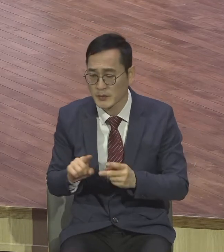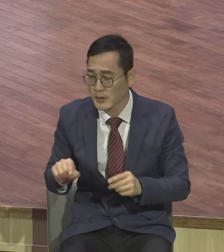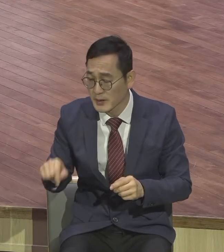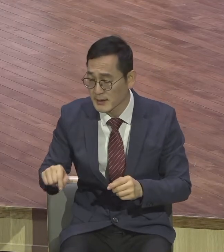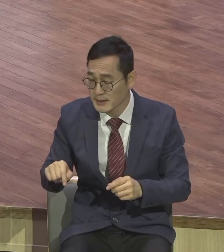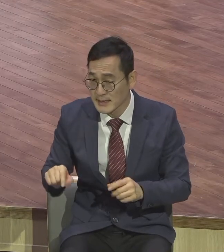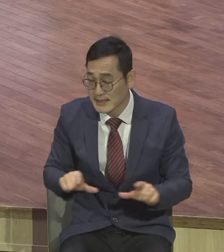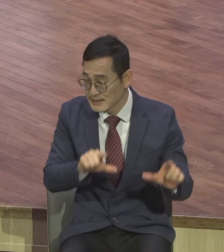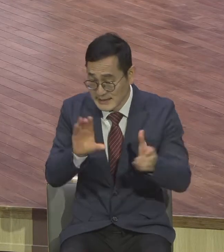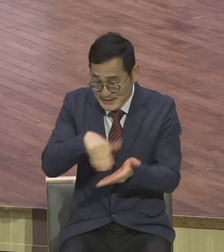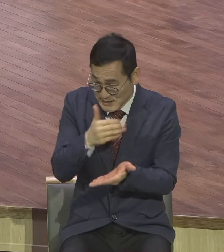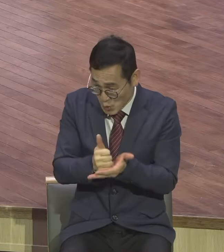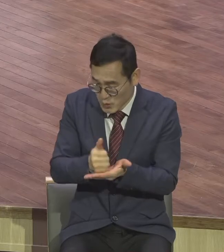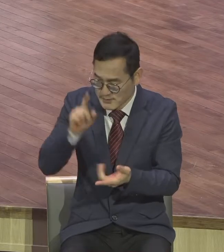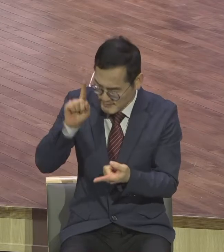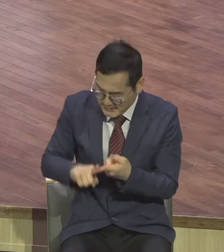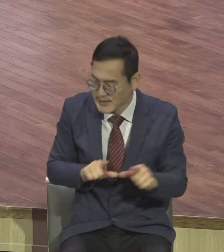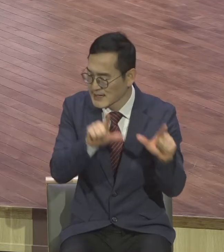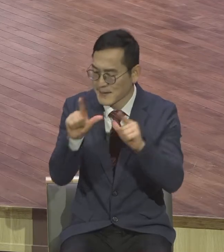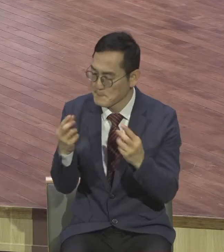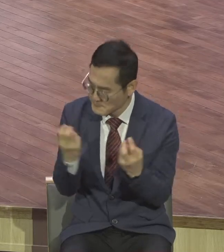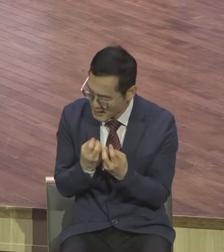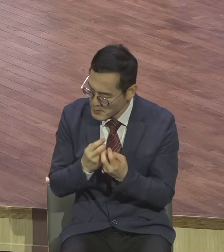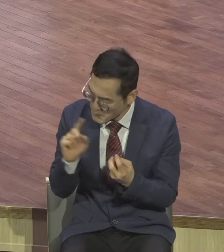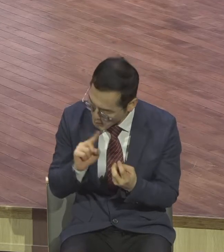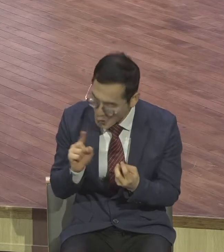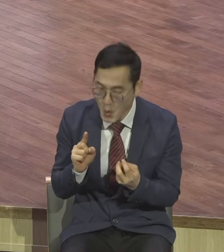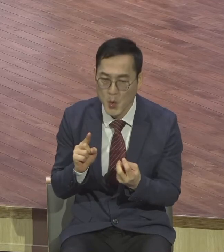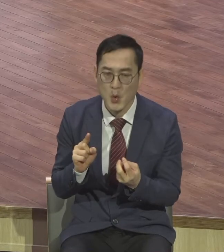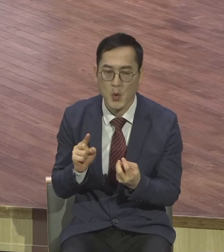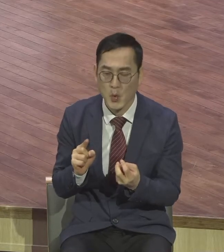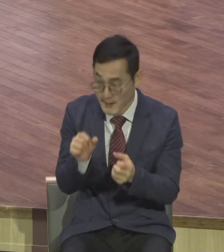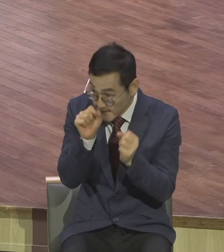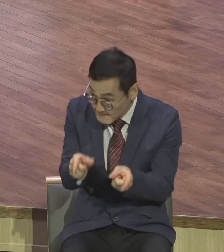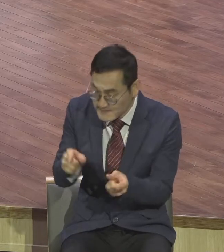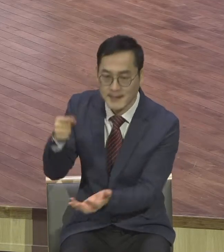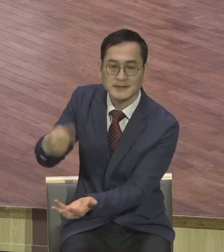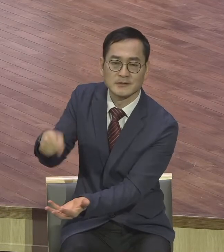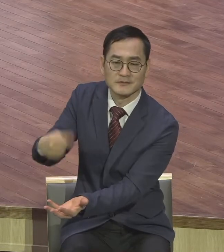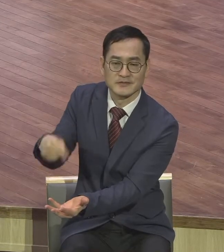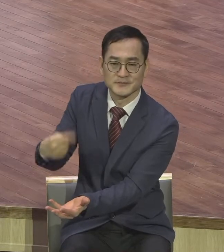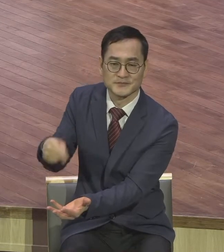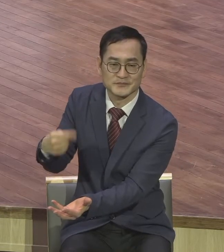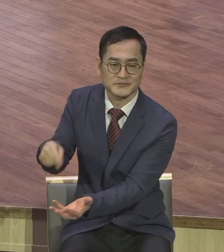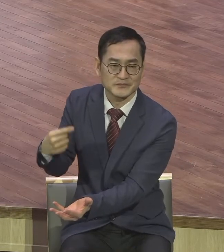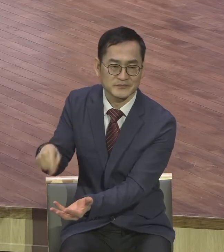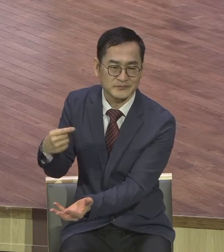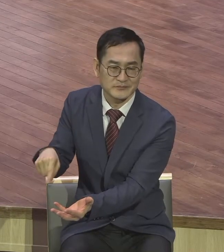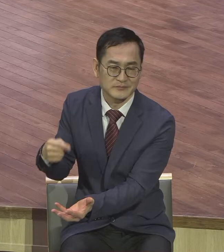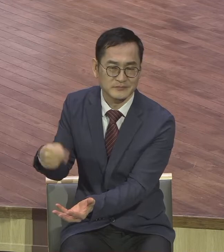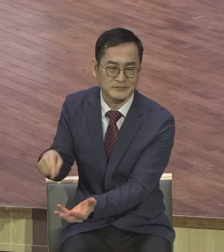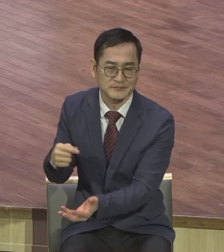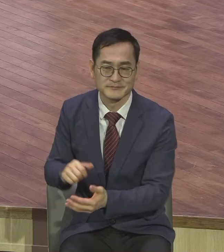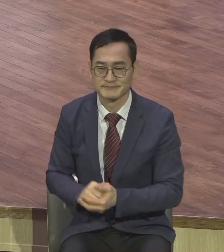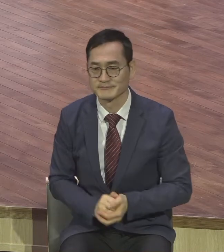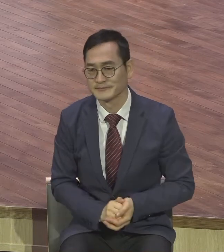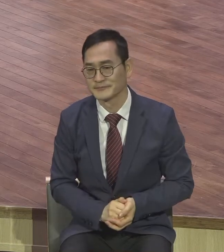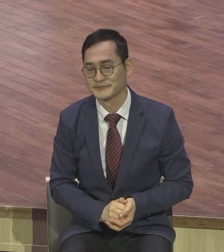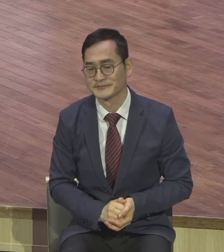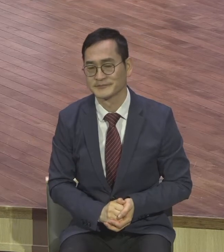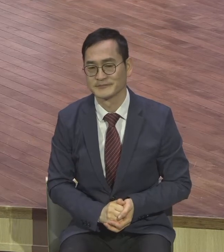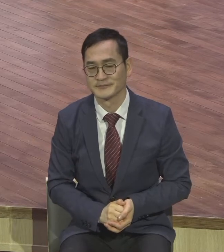것이 거시토인의 삶의 원리인지를 지금 가르쳐 주십니다 이걸 도리어 한마디로